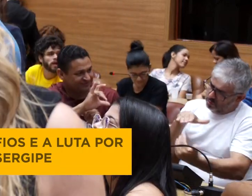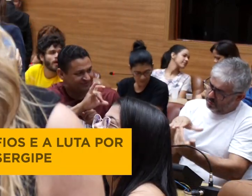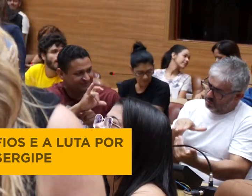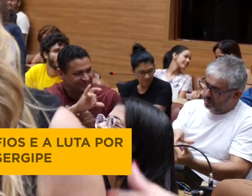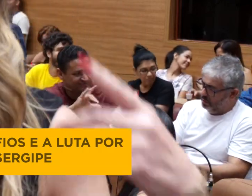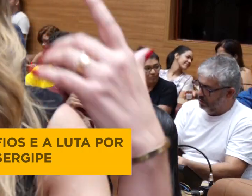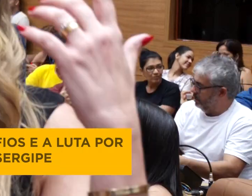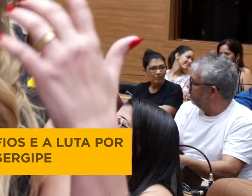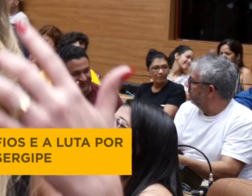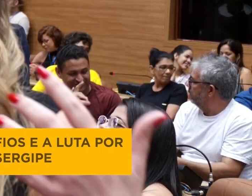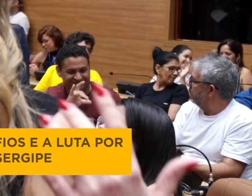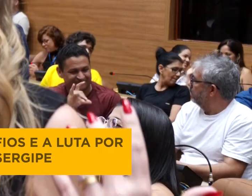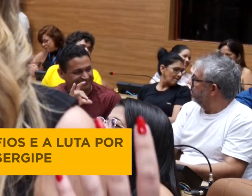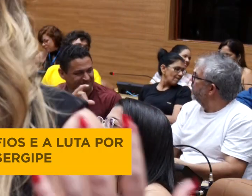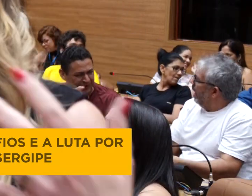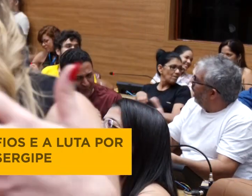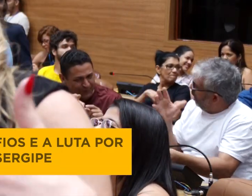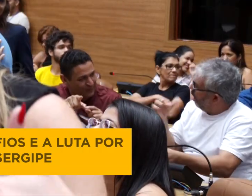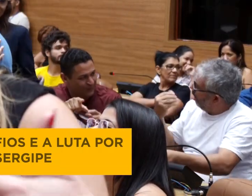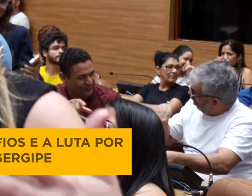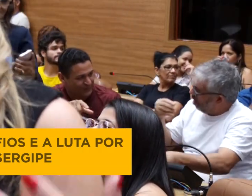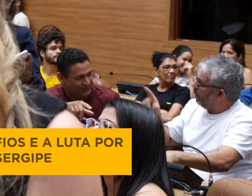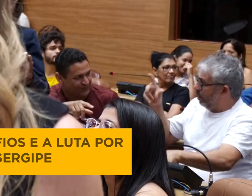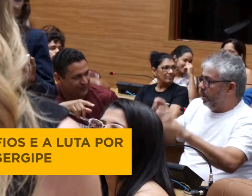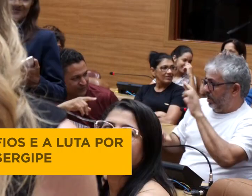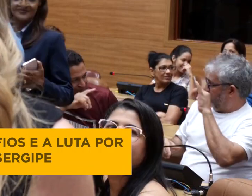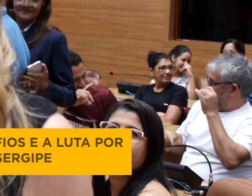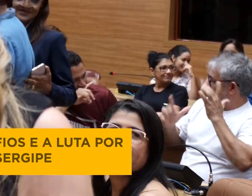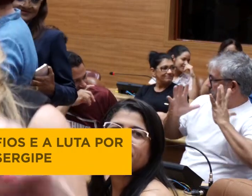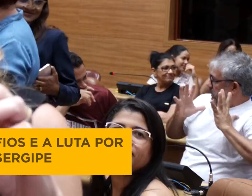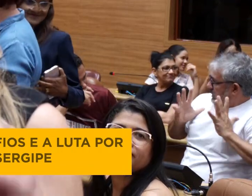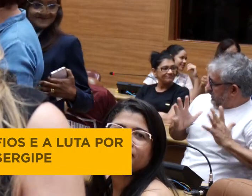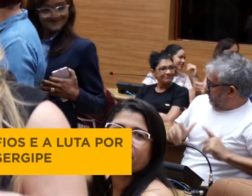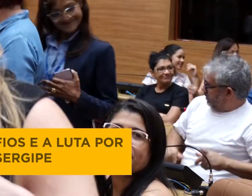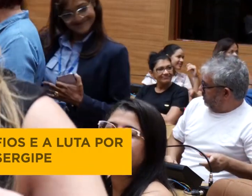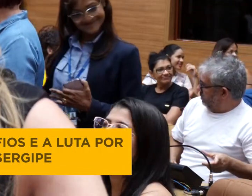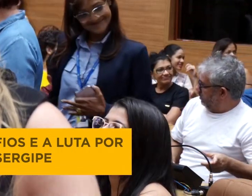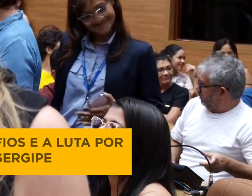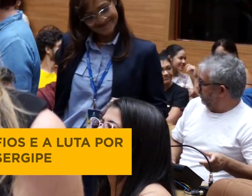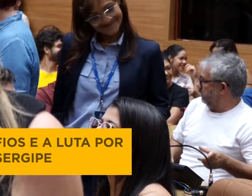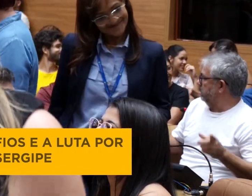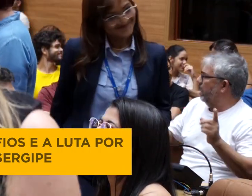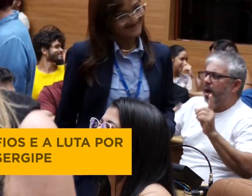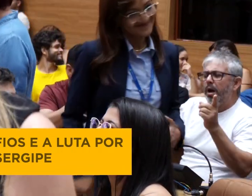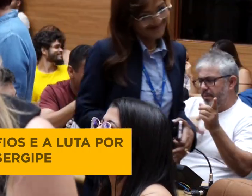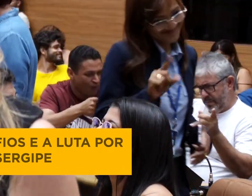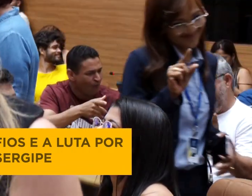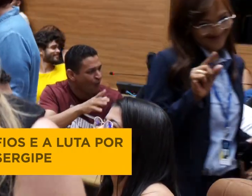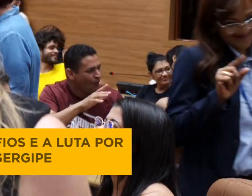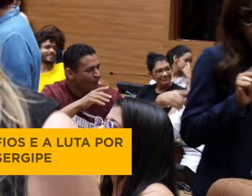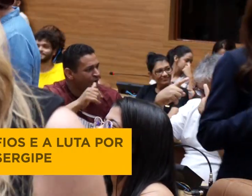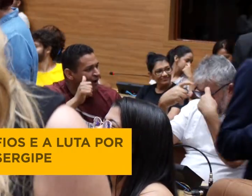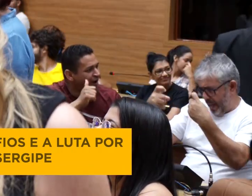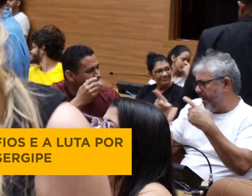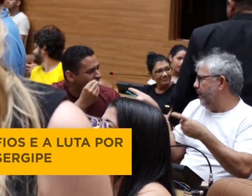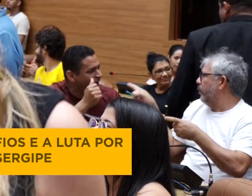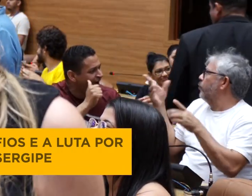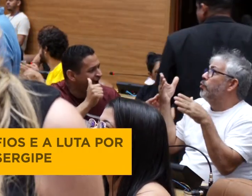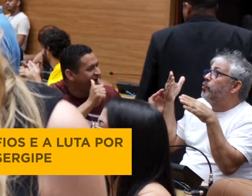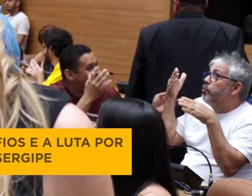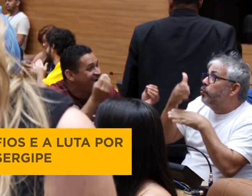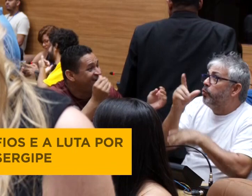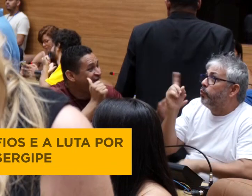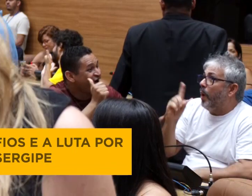né que perde a audição bilateral unilateral audição Total A adição audição